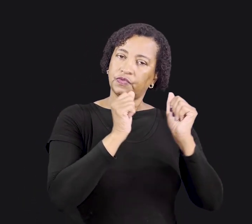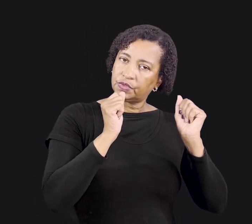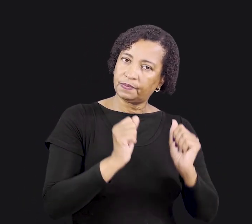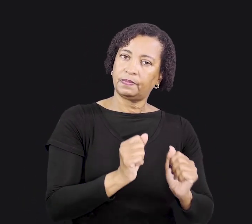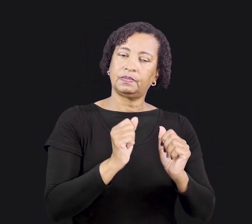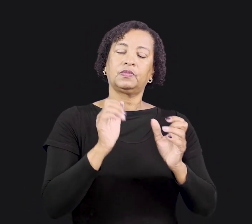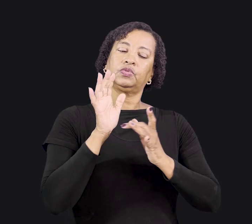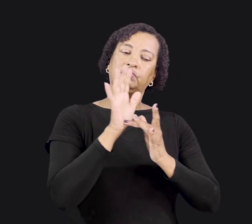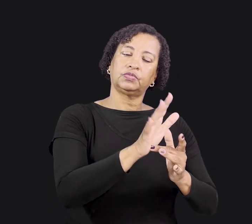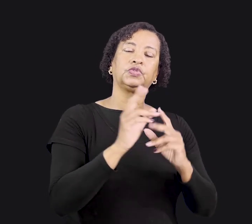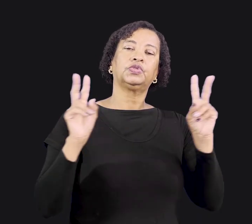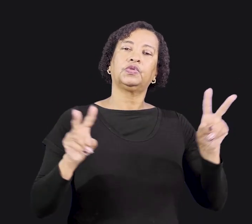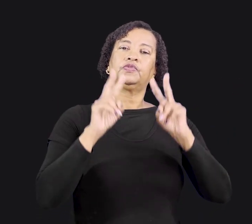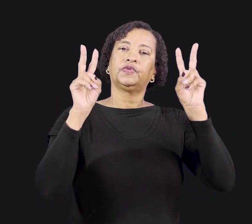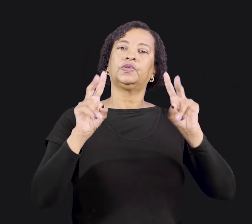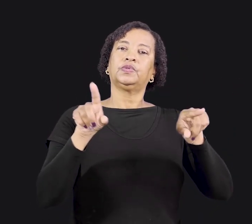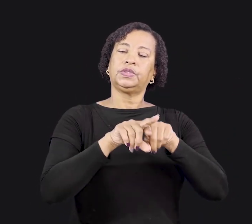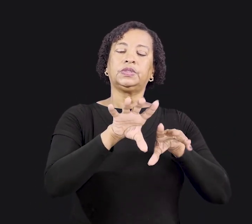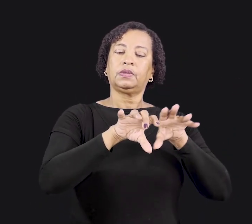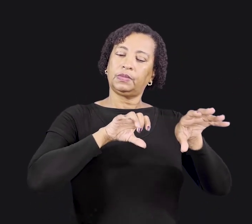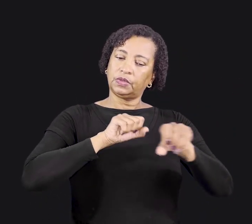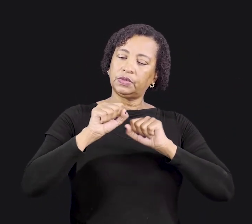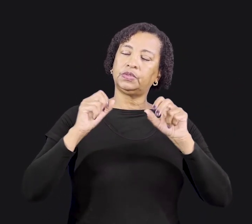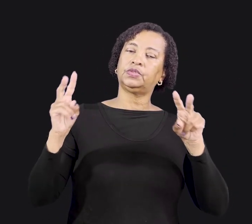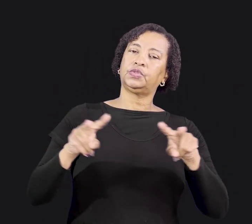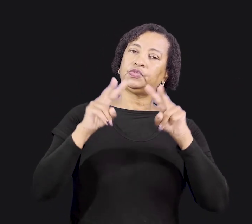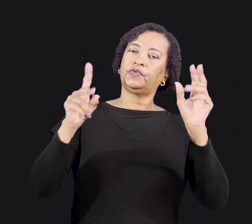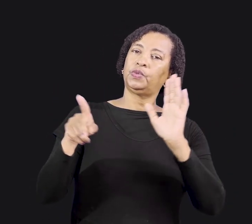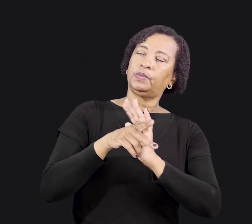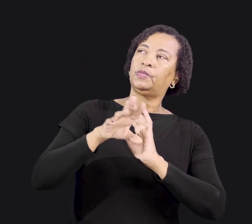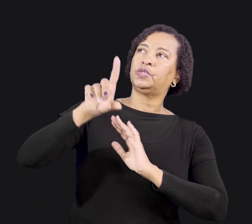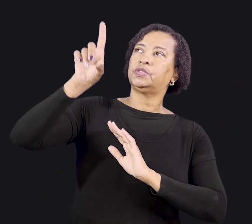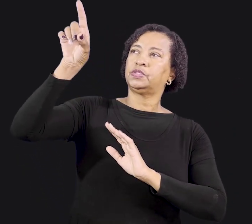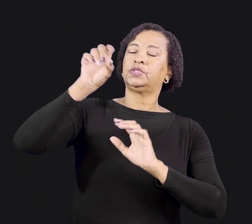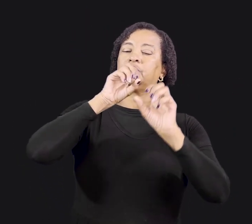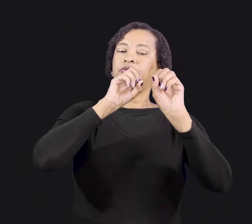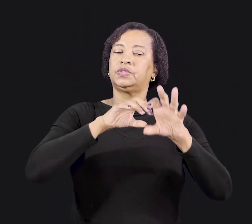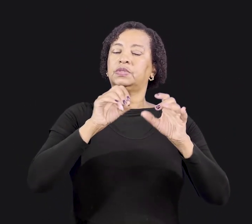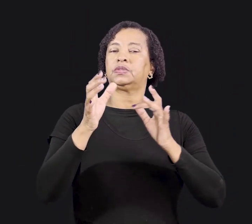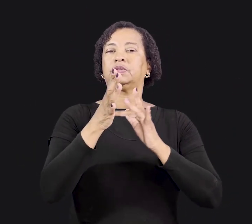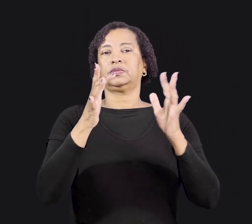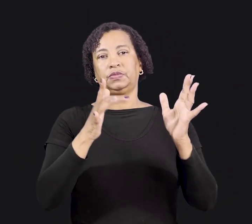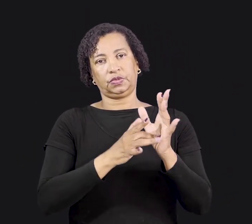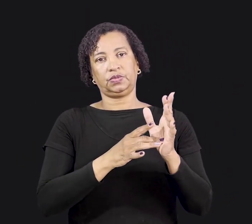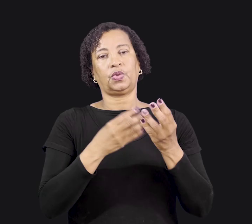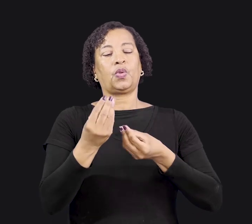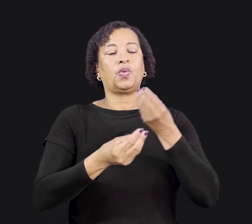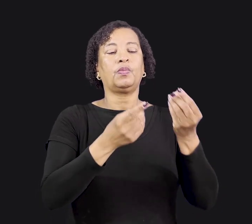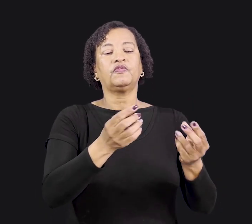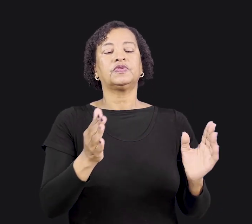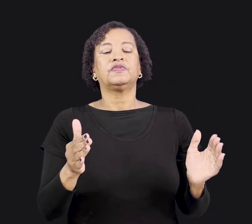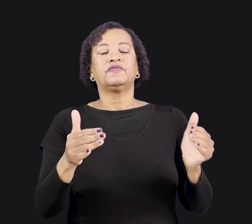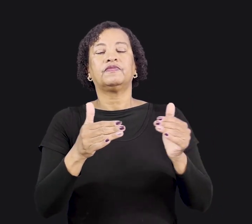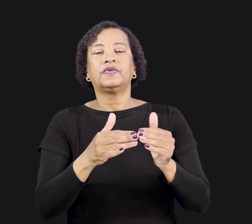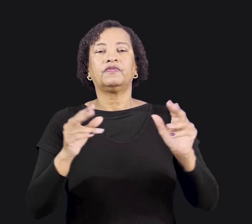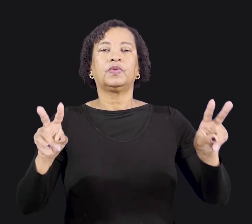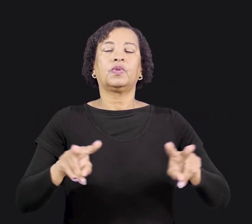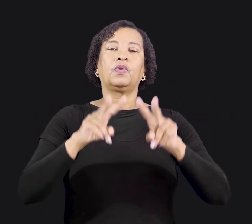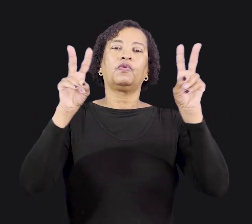seus valores e adquirir os valores verticais de Deus revelados por Jesus. Como é que você vai enfocar esses valores para as pessoas do